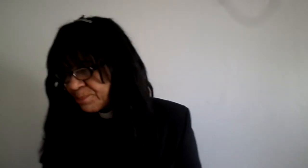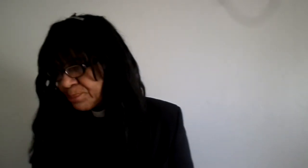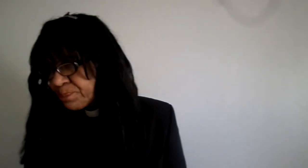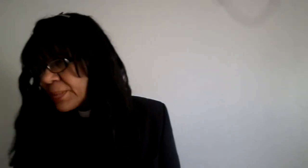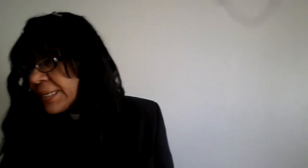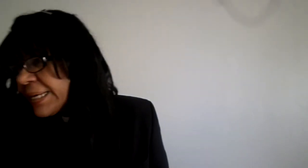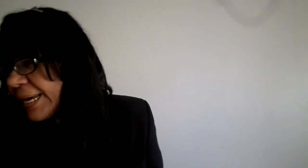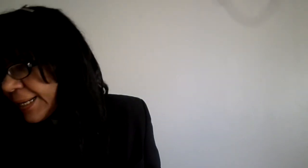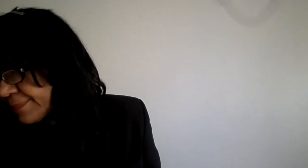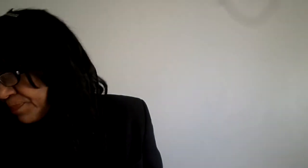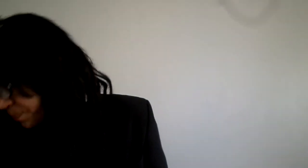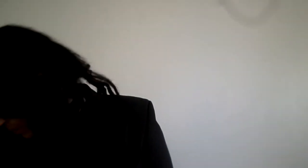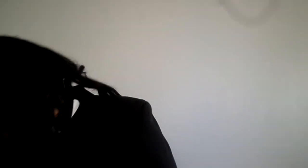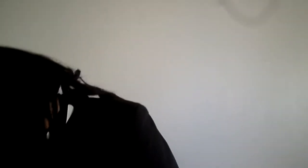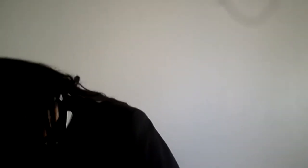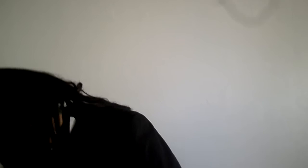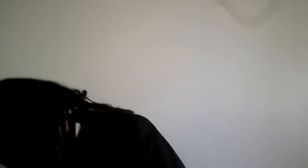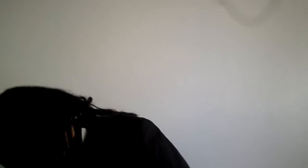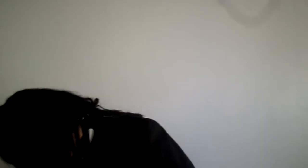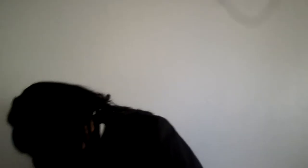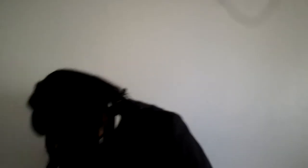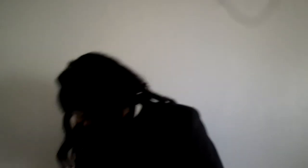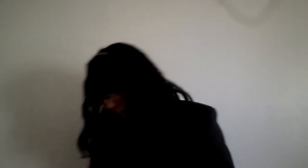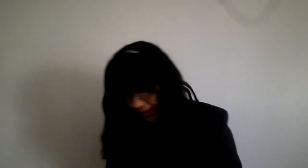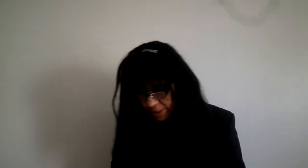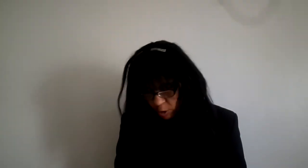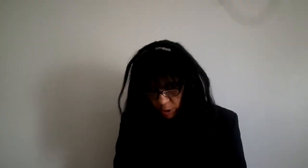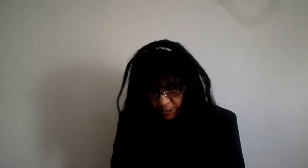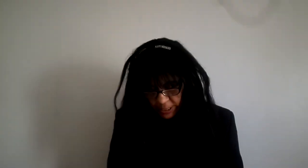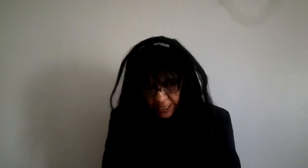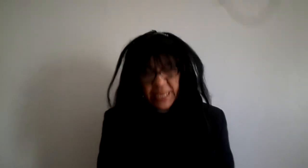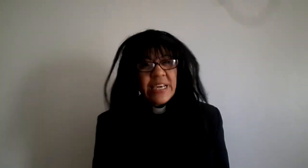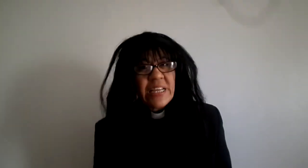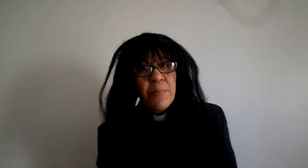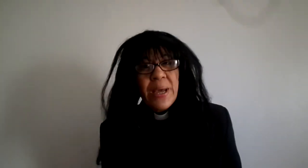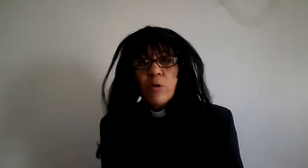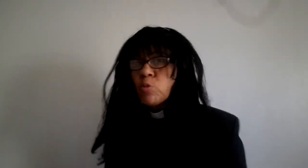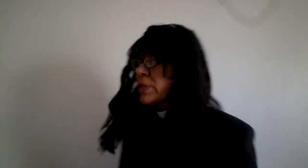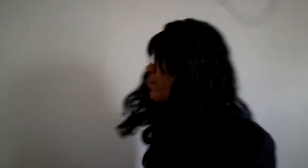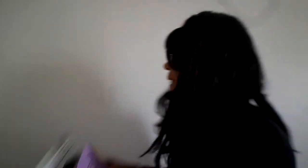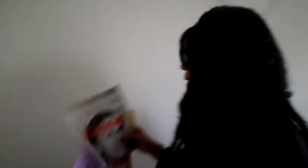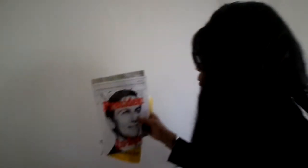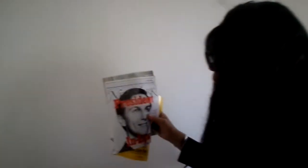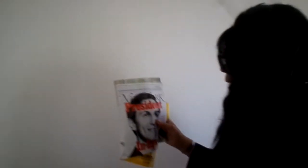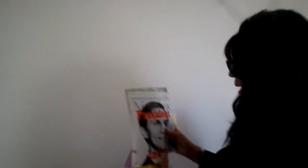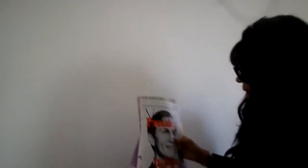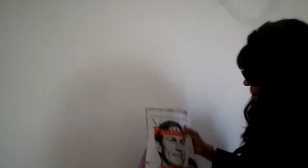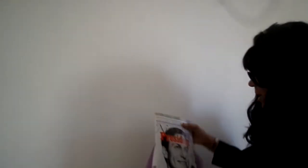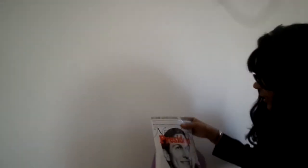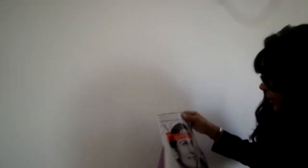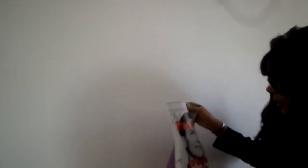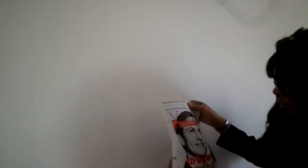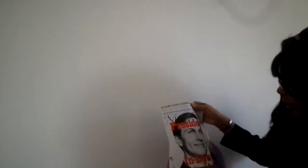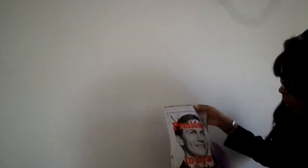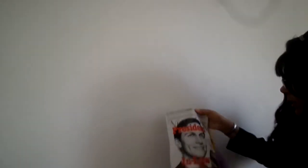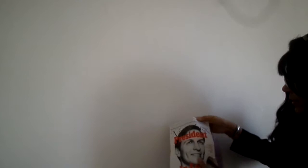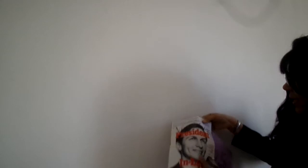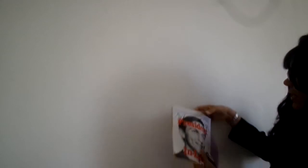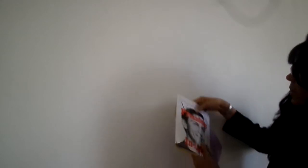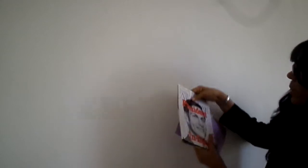quieren ver a Dios. ¿Y qué quieren ver? Una imagen, una cara. Dentro de los altares quieren ver